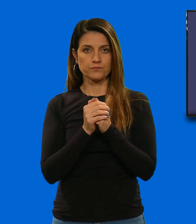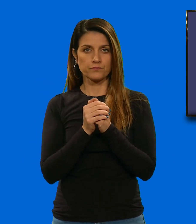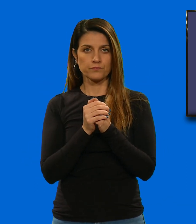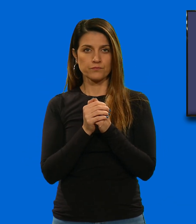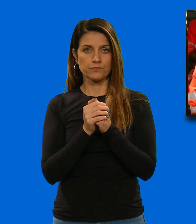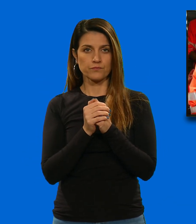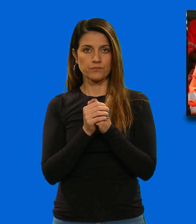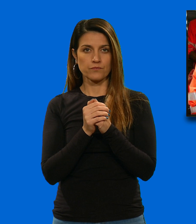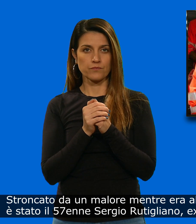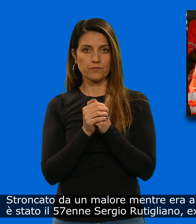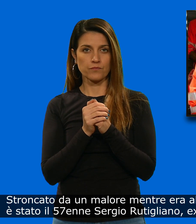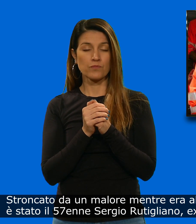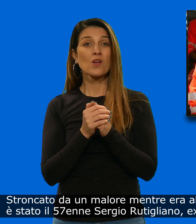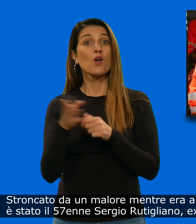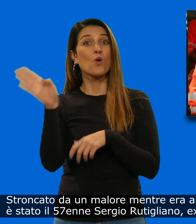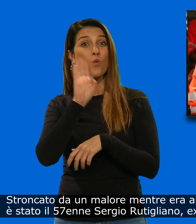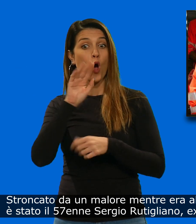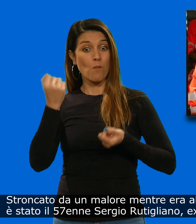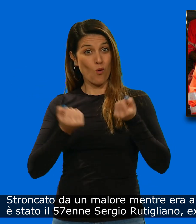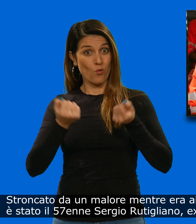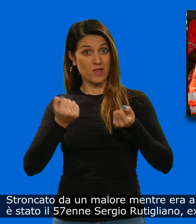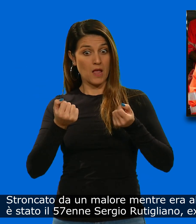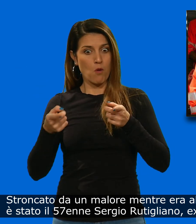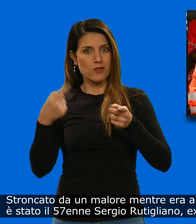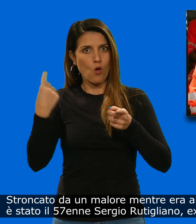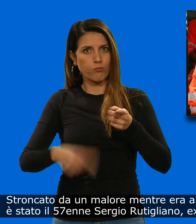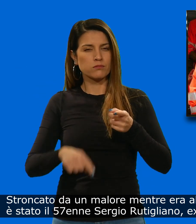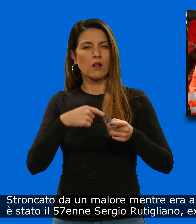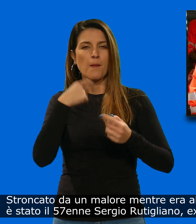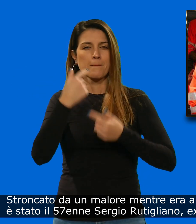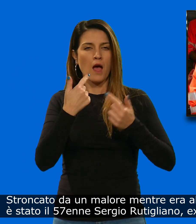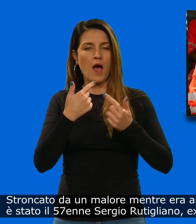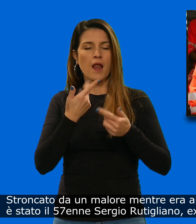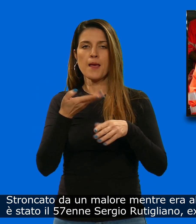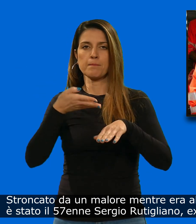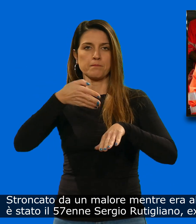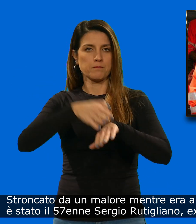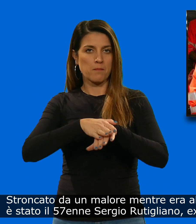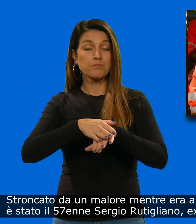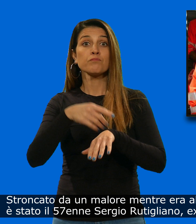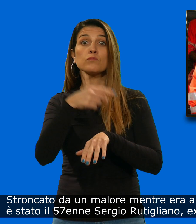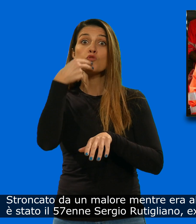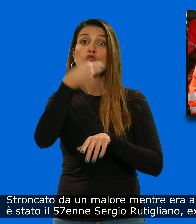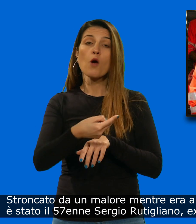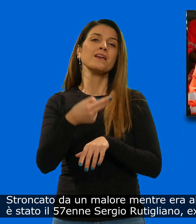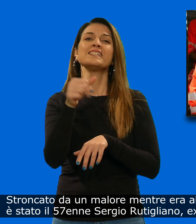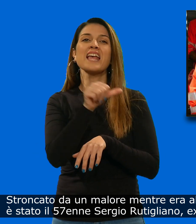stroncato da un malore mentre era laa Guida a perdere la vita è stato il cinquantasettenne Sergio Rutigliano ex sottoufficiale